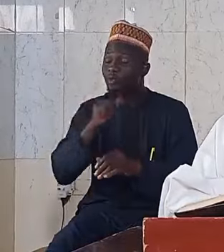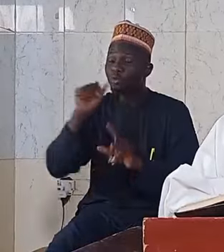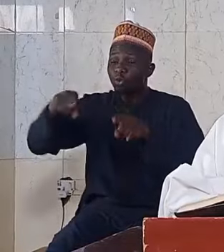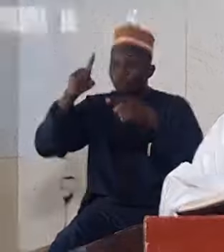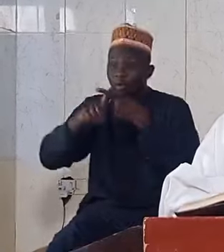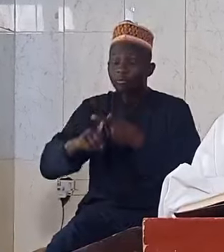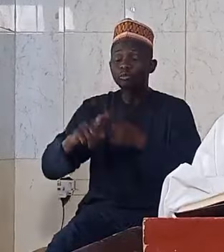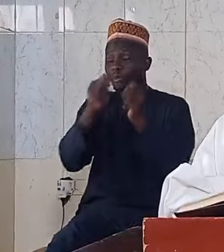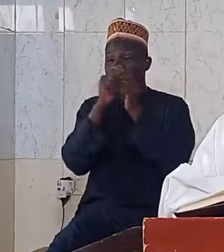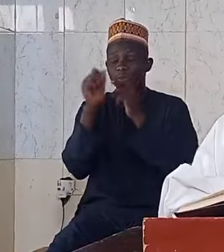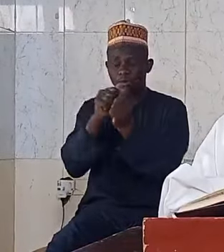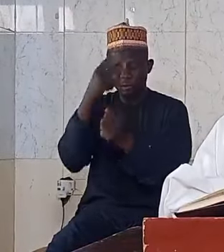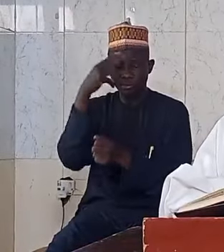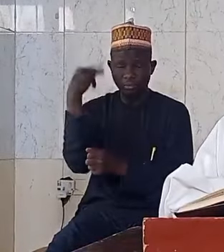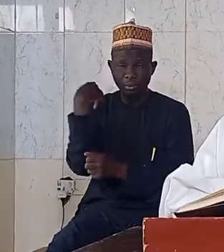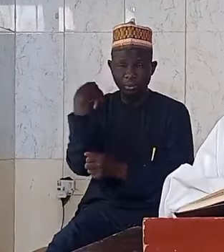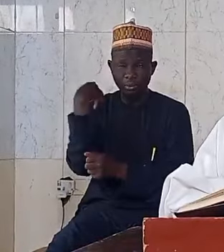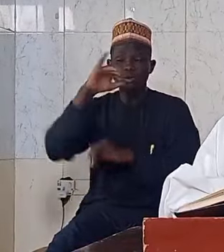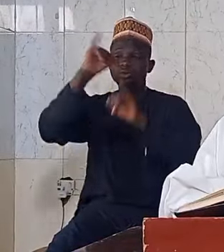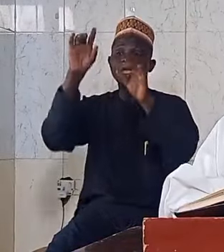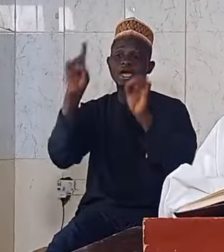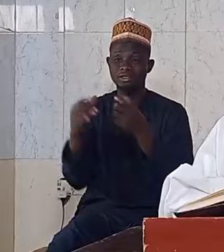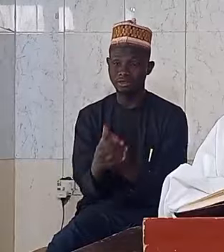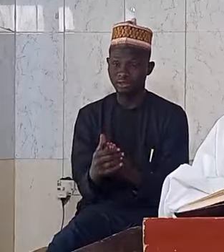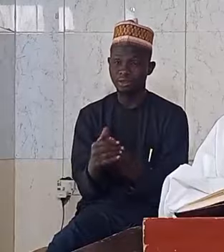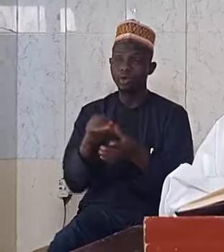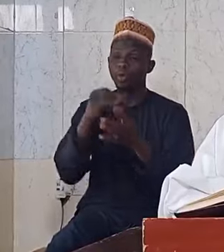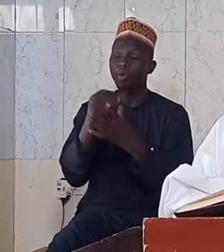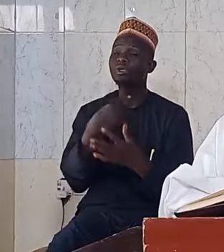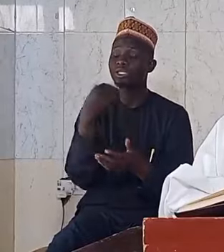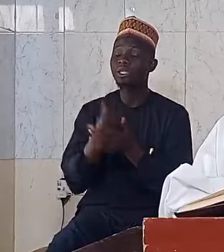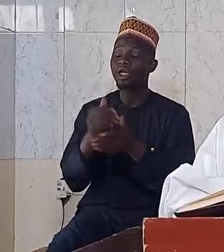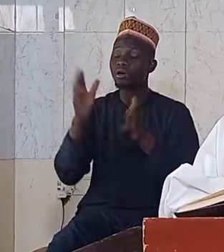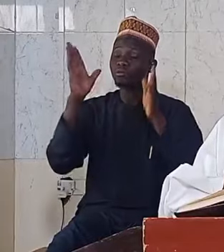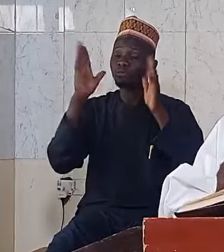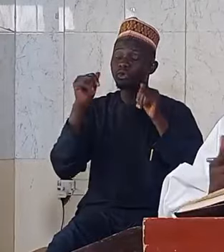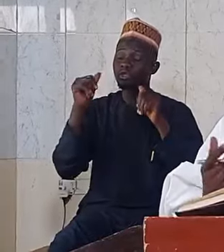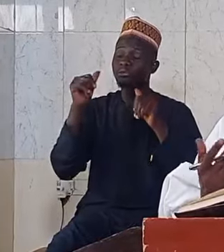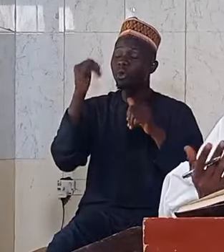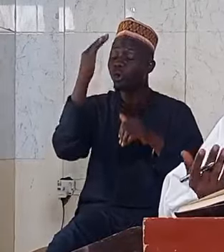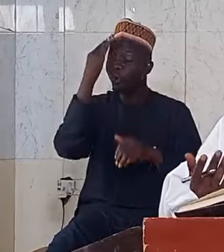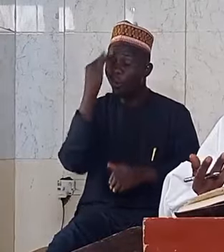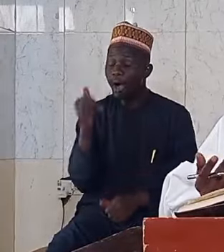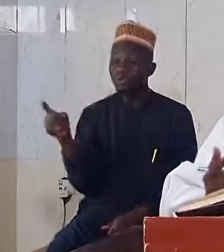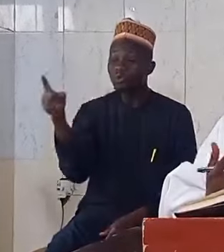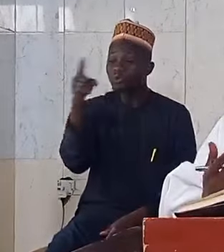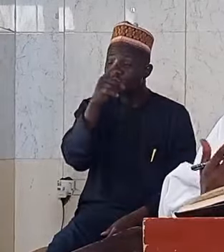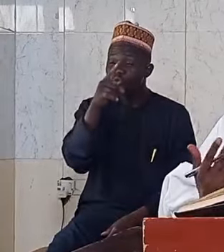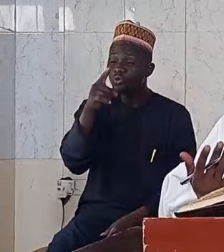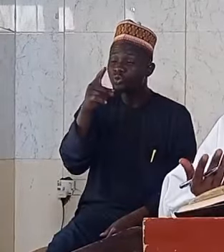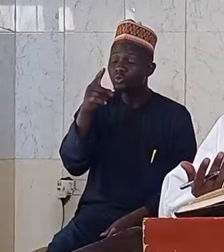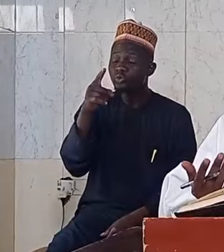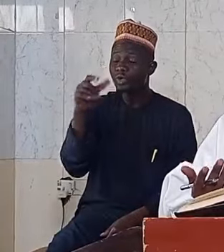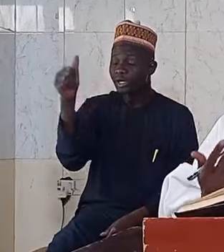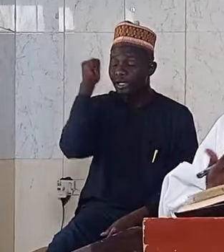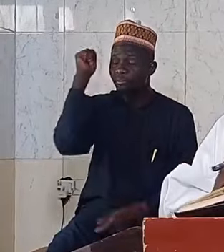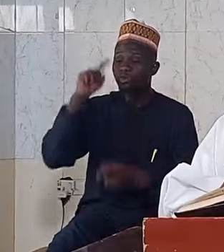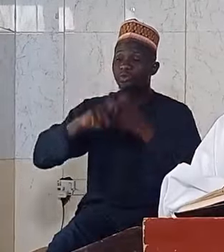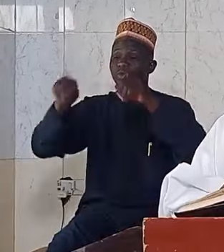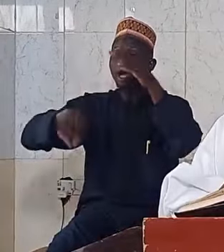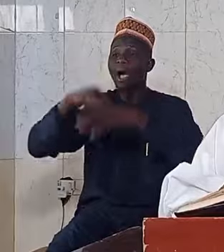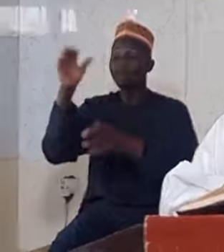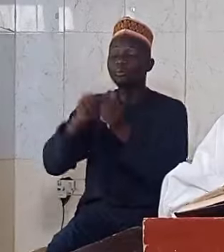yi ko kuma a ce mu'minai me zai hana ku dama ku yi jihadi